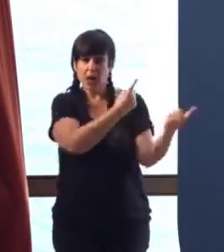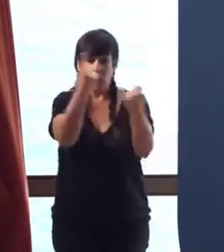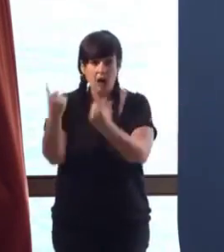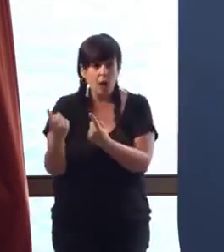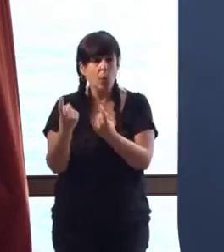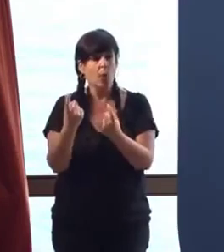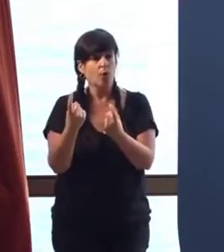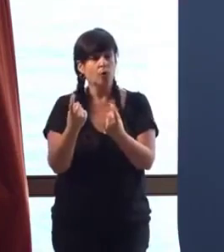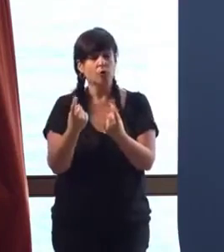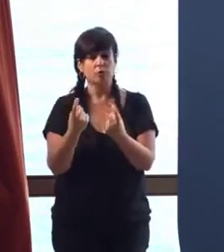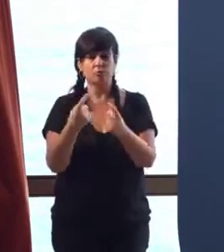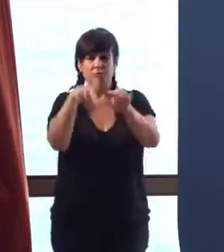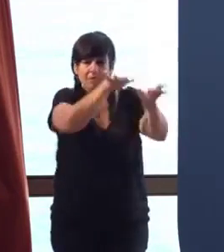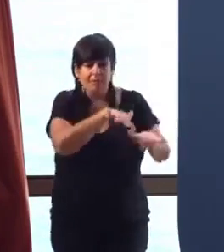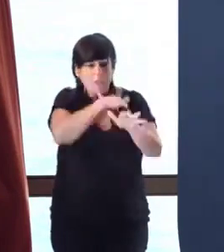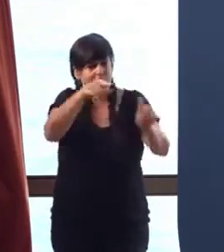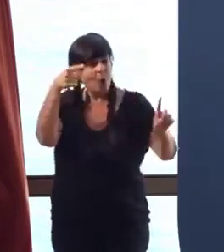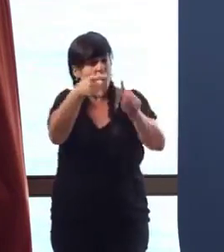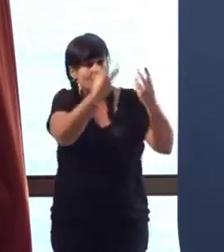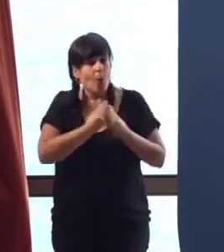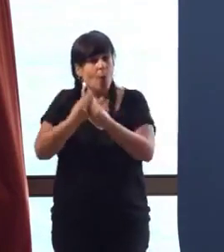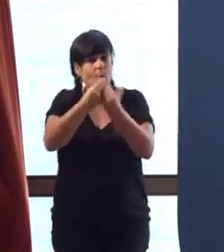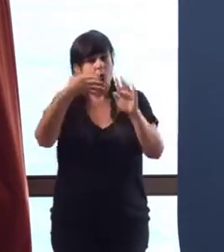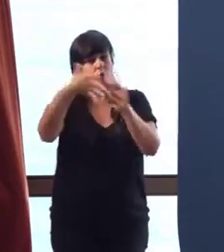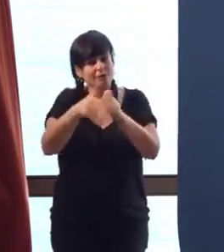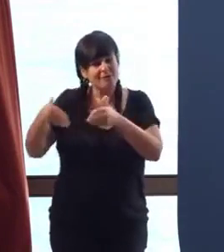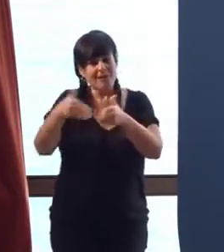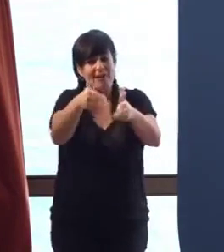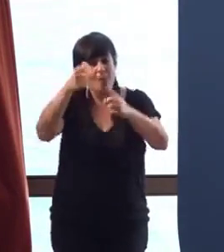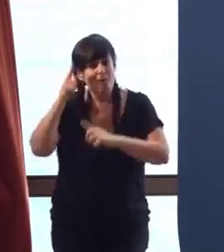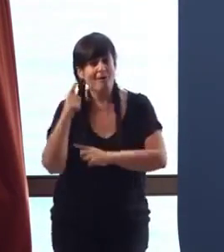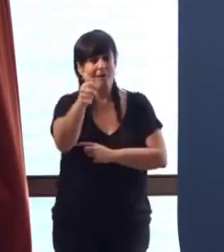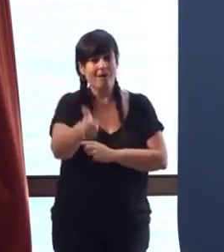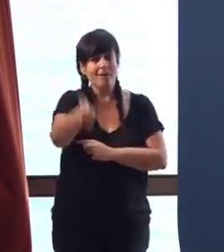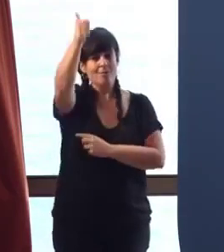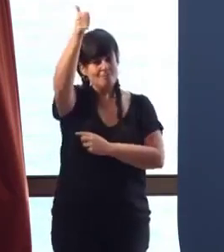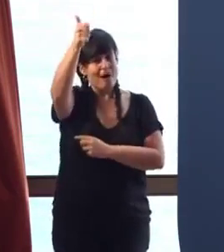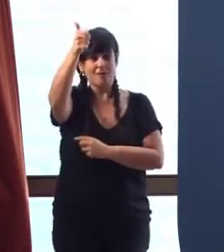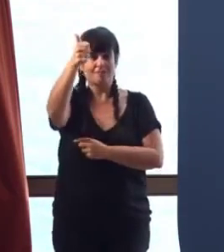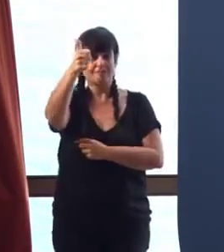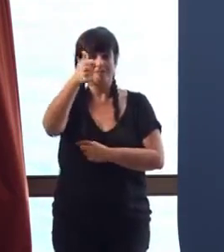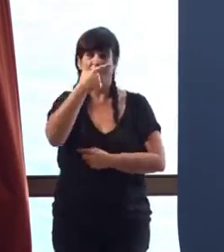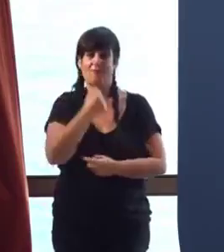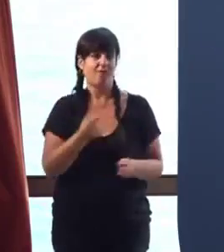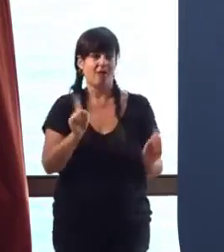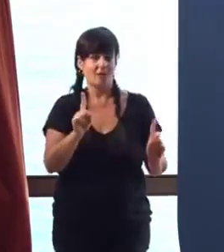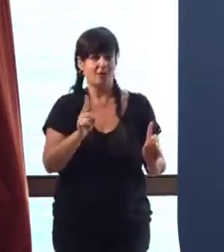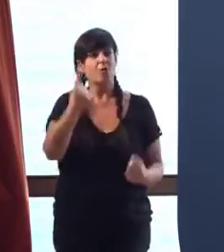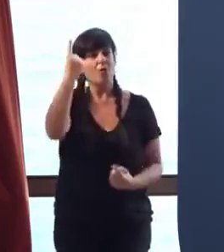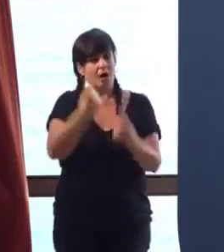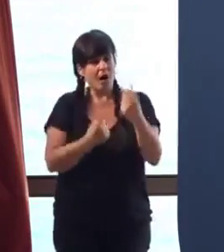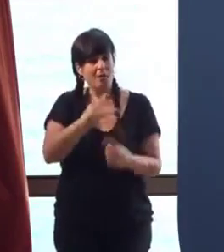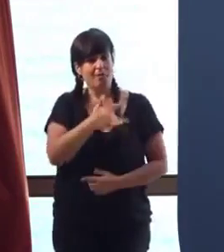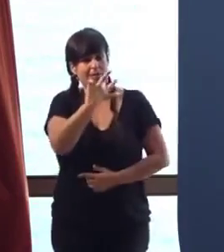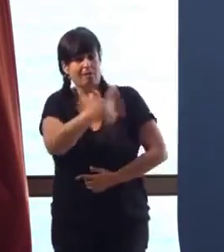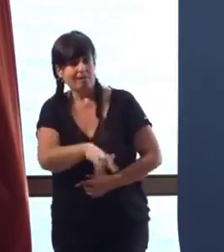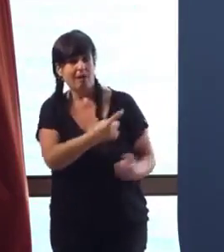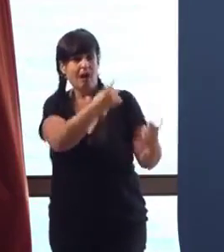juntos caminamos más lejos. A veces hay que ceder, a veces hay que encontrarse con otros. Estoy orgulloso de que nos